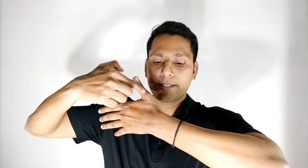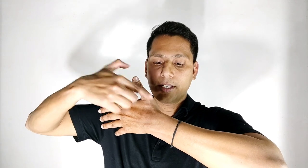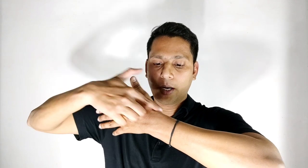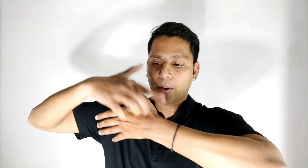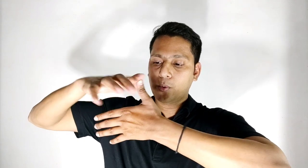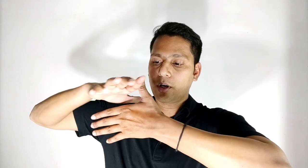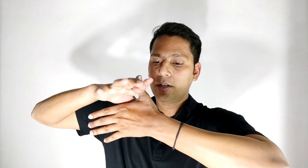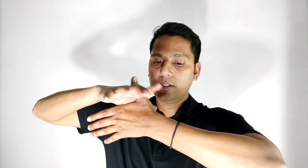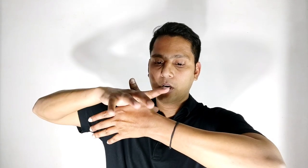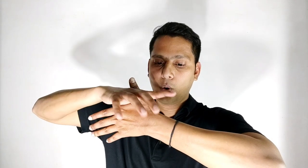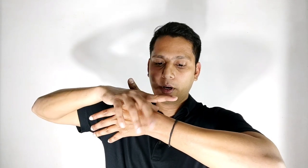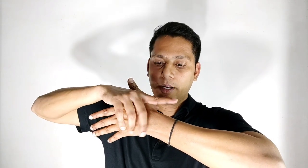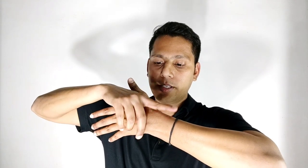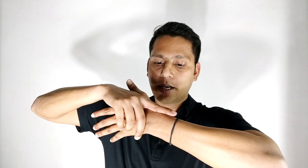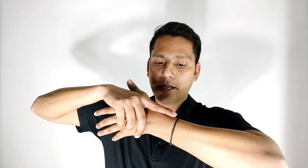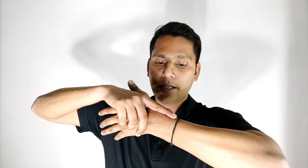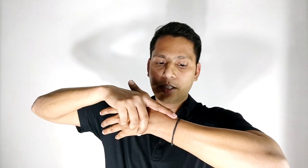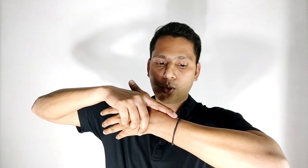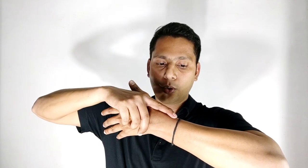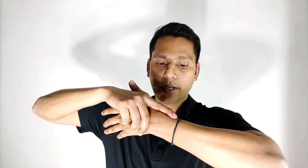पर